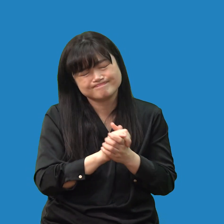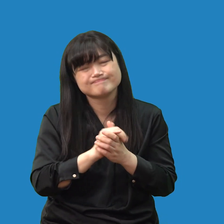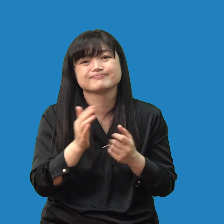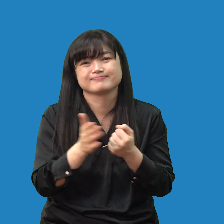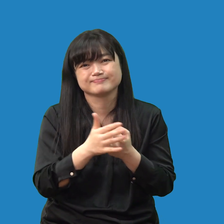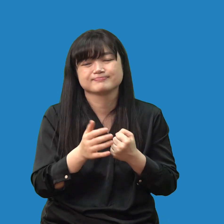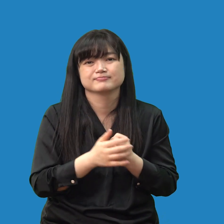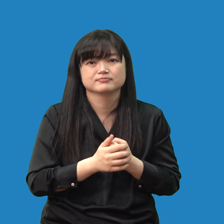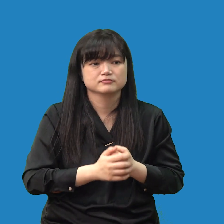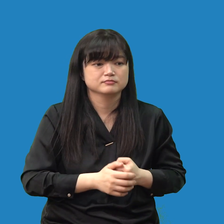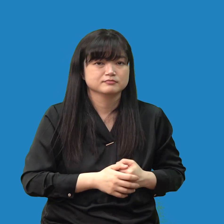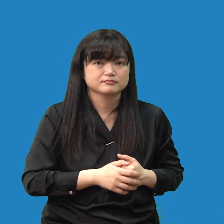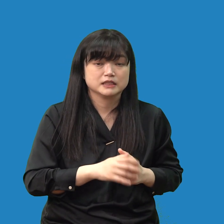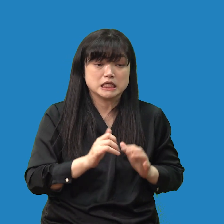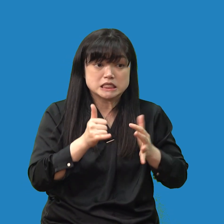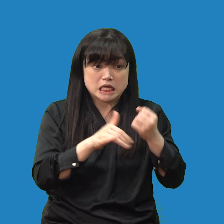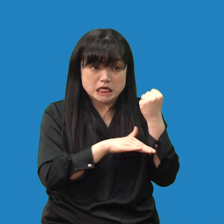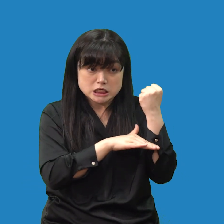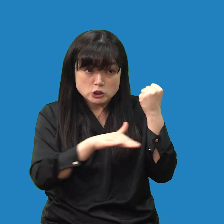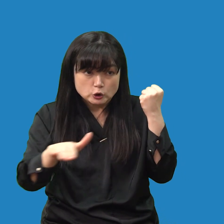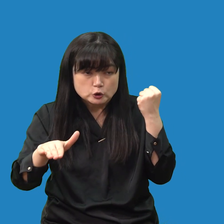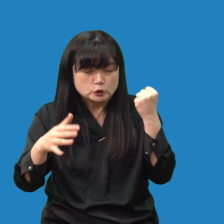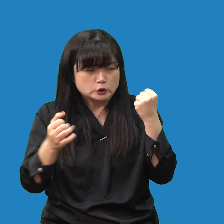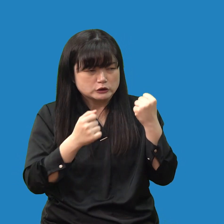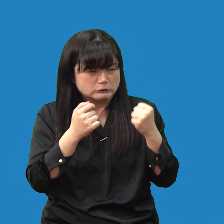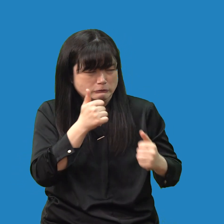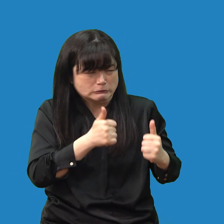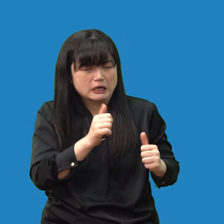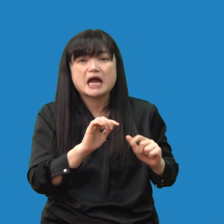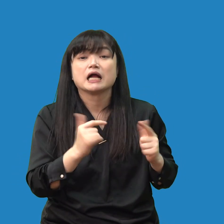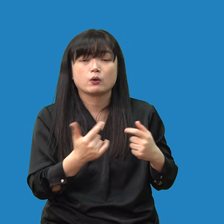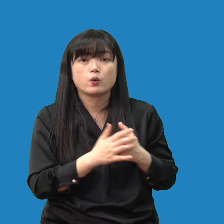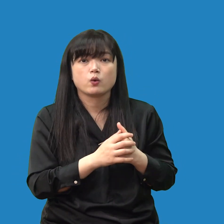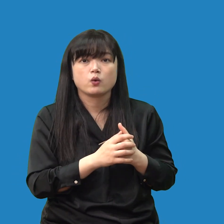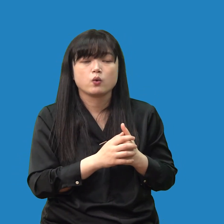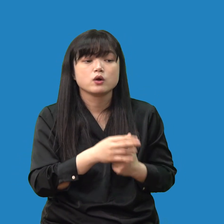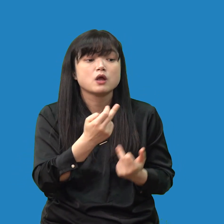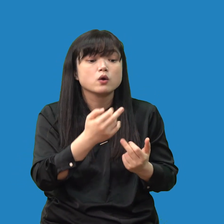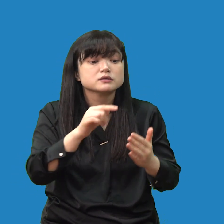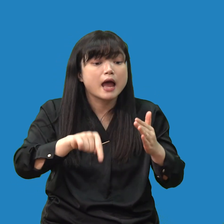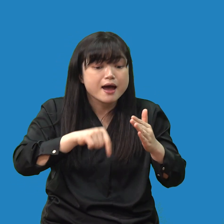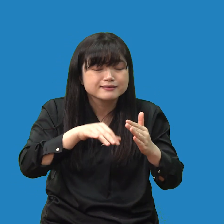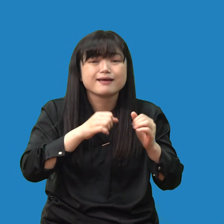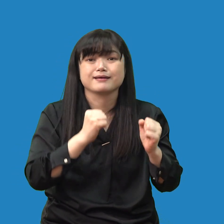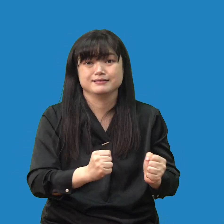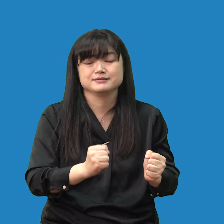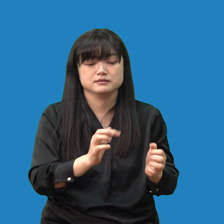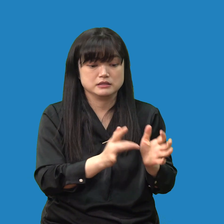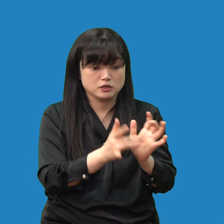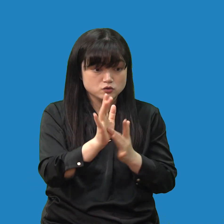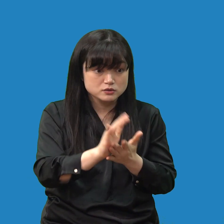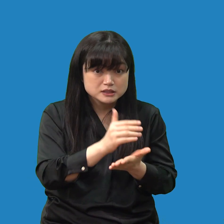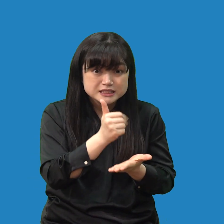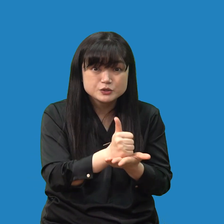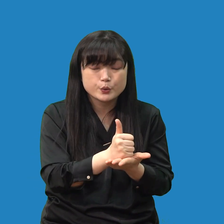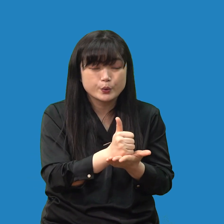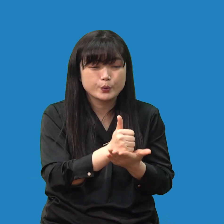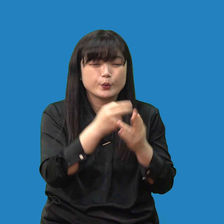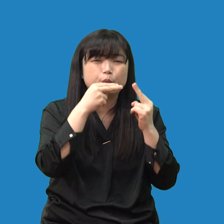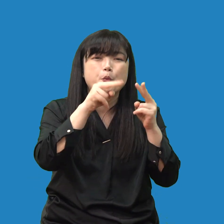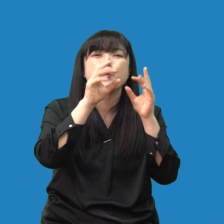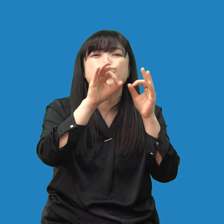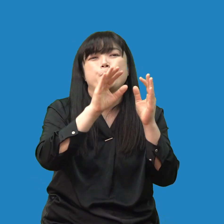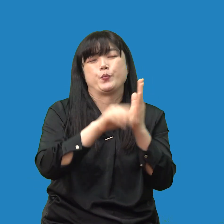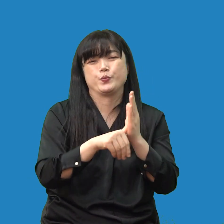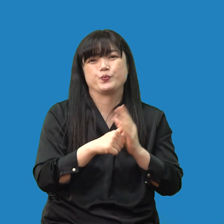우리가 세상의 기준을 따라 경쟁하는 게 아니라 형제 안에 계신 예수 그리스도를 볼